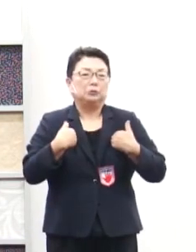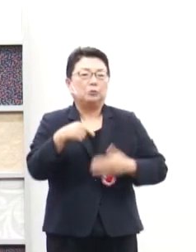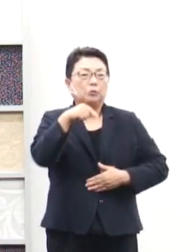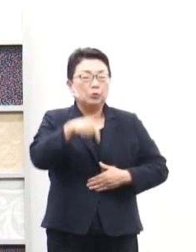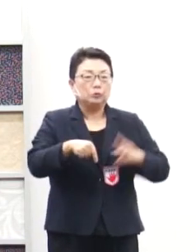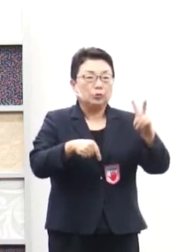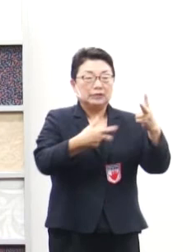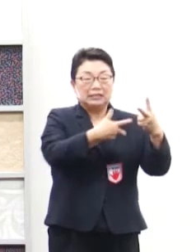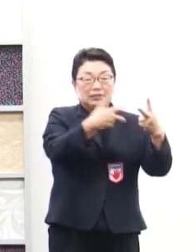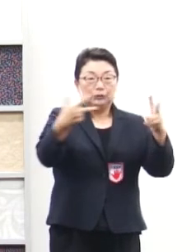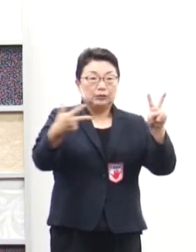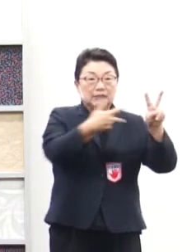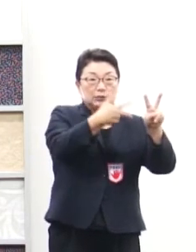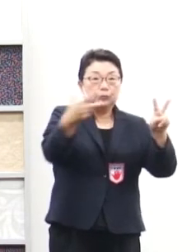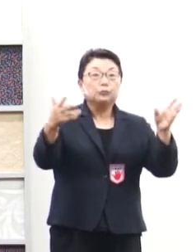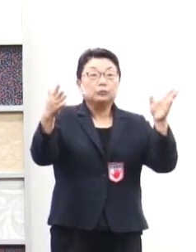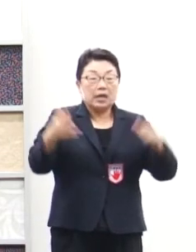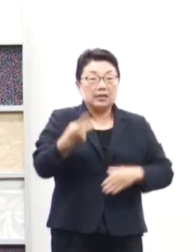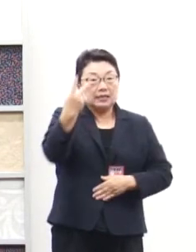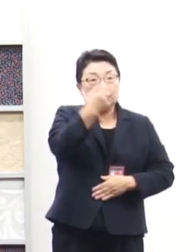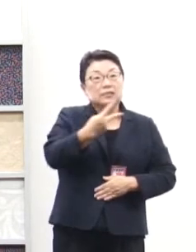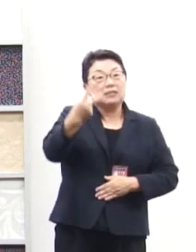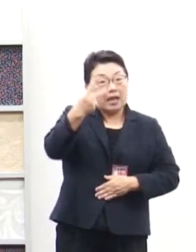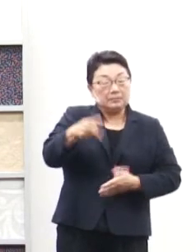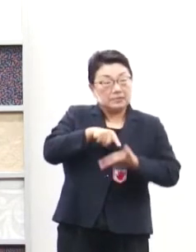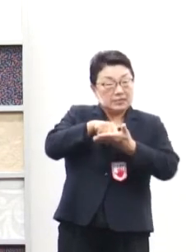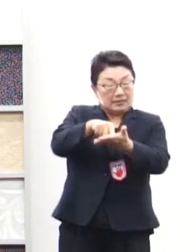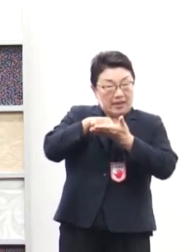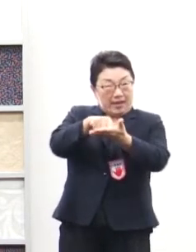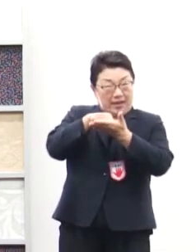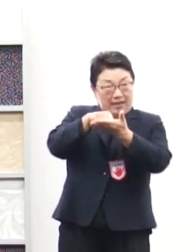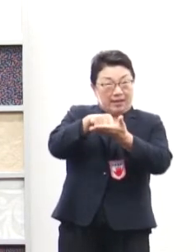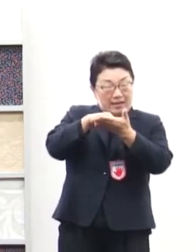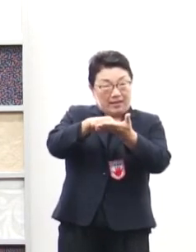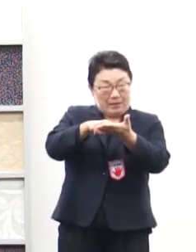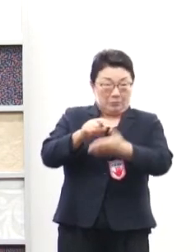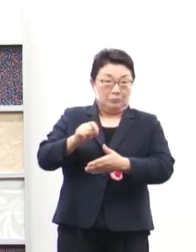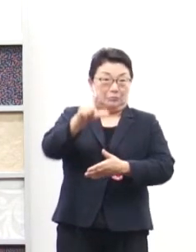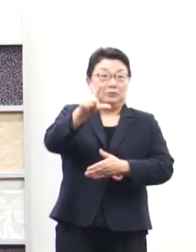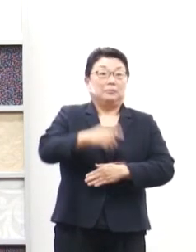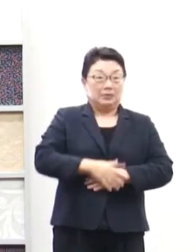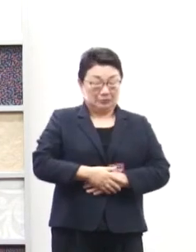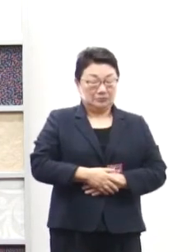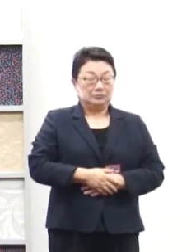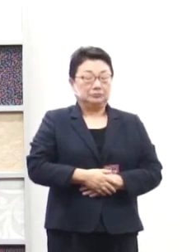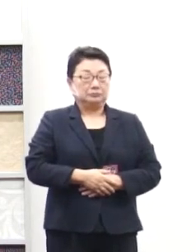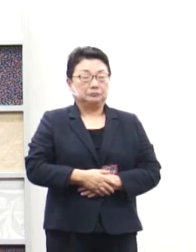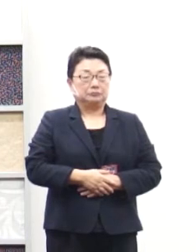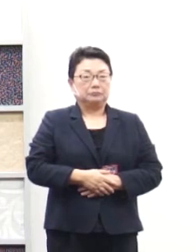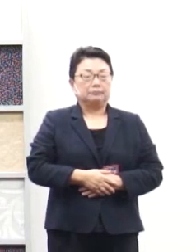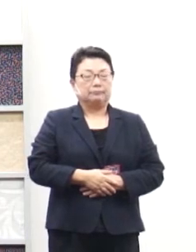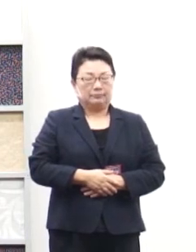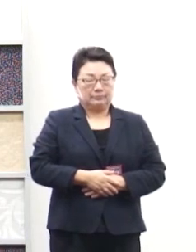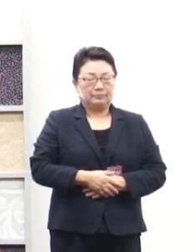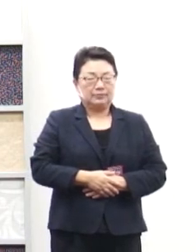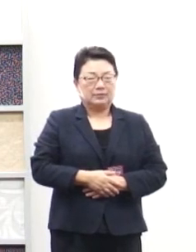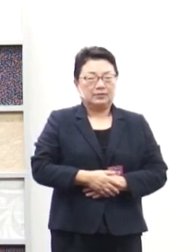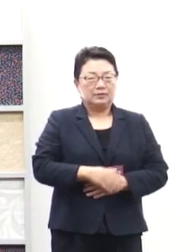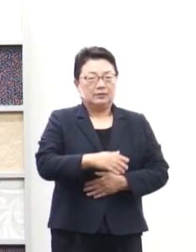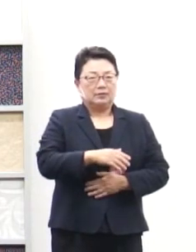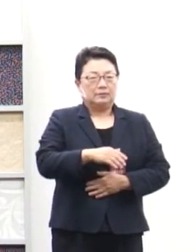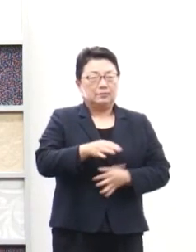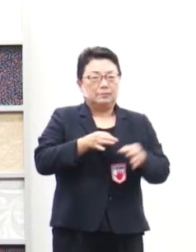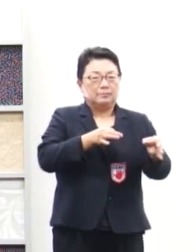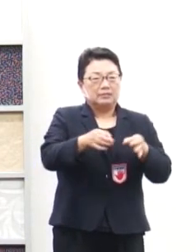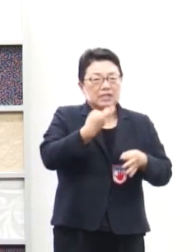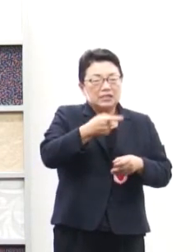2週間で2000件を超える申請が殺到している状況でございます。まずもって大変多くの飲